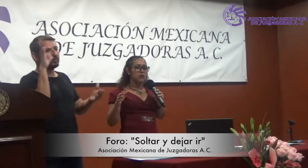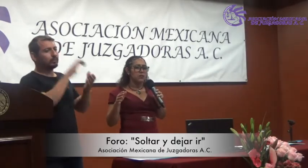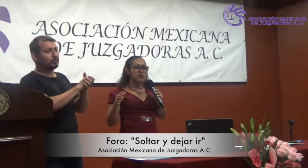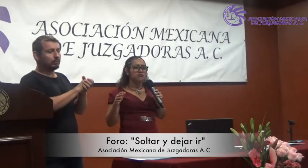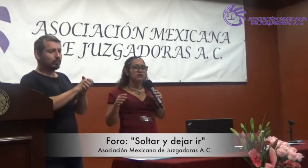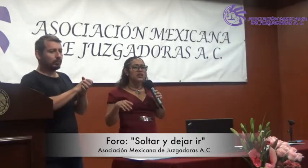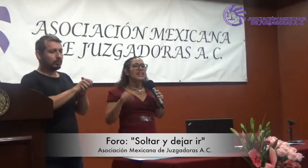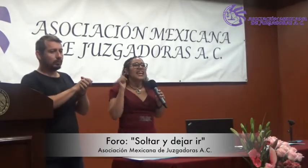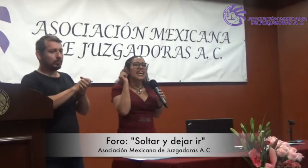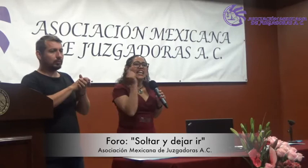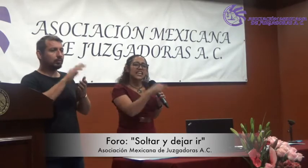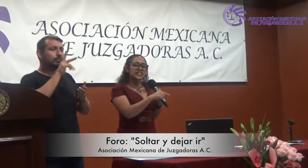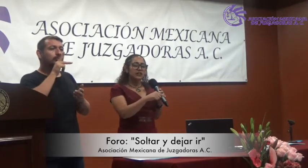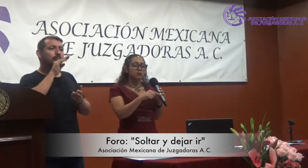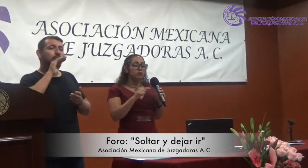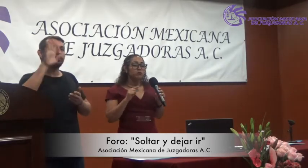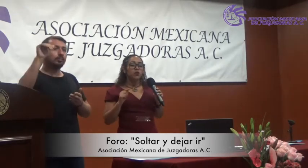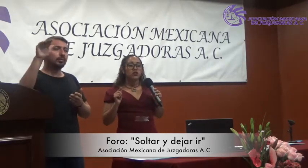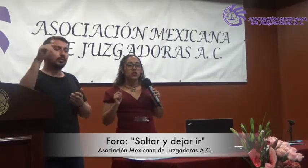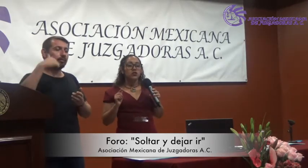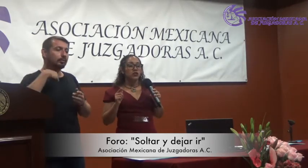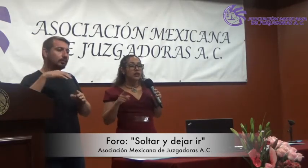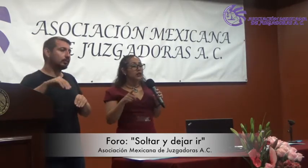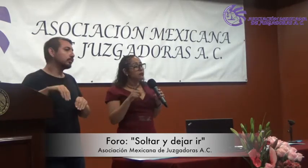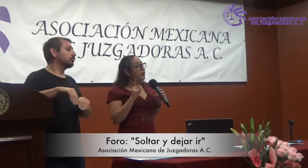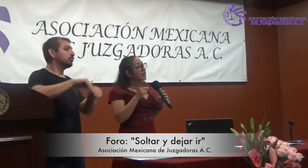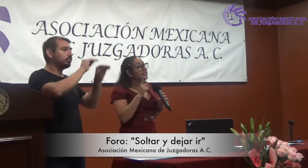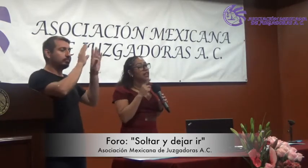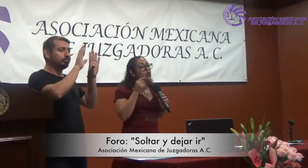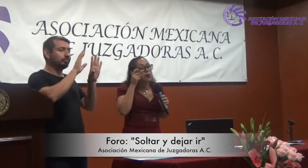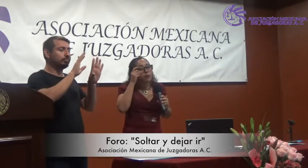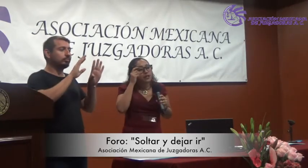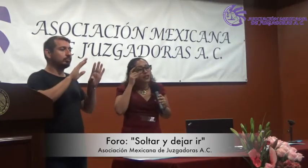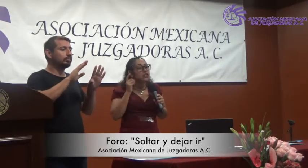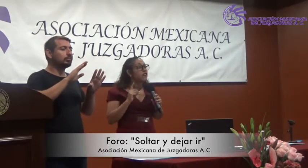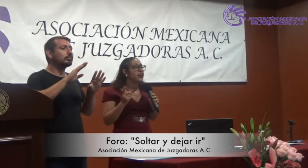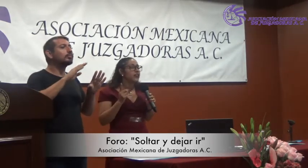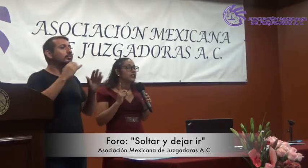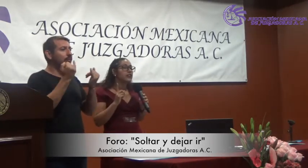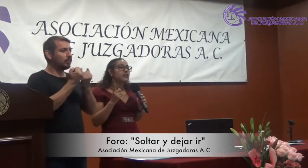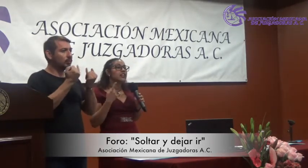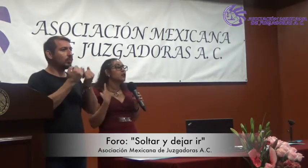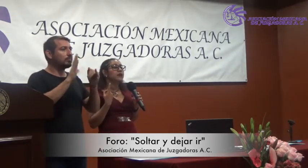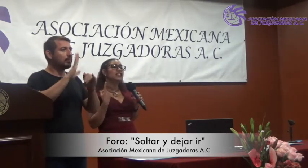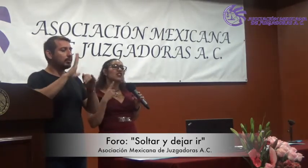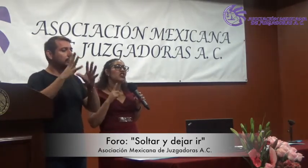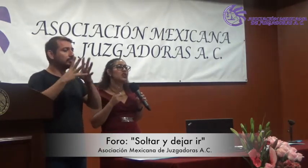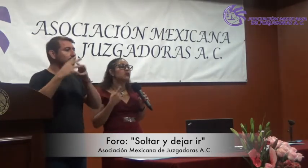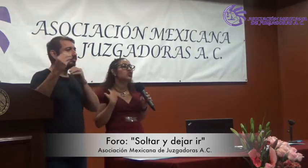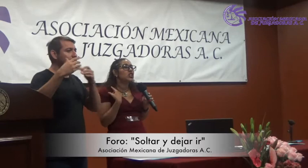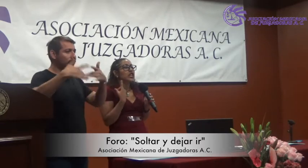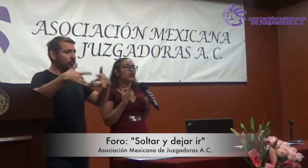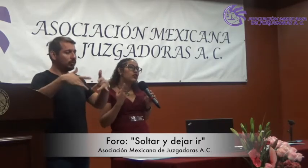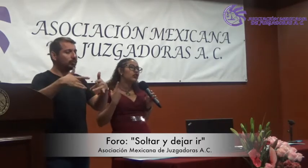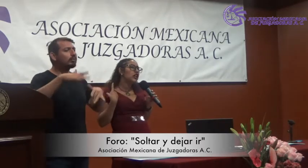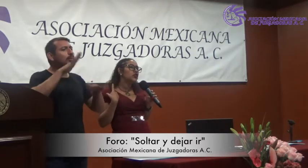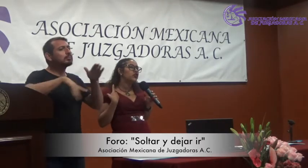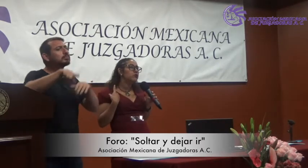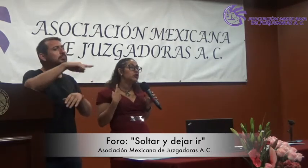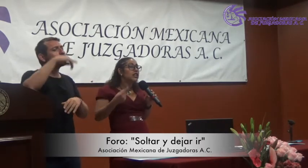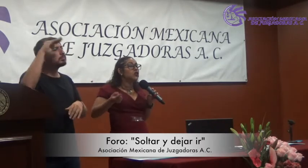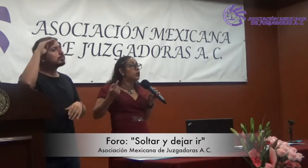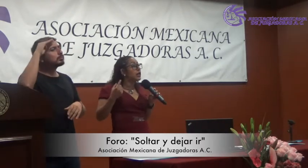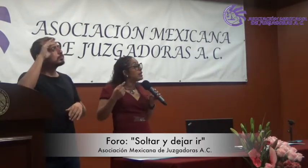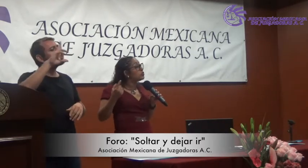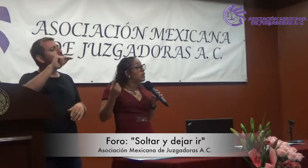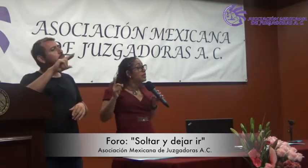de la mamá. En ese punto, pareciera una pérdida diferente. De repente no nos damos cuenta y no la